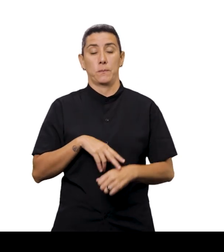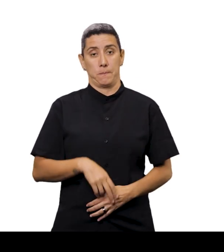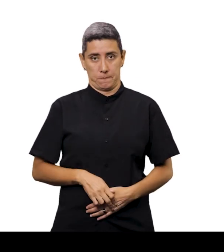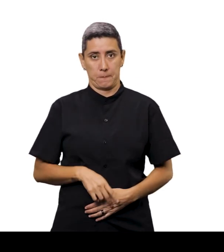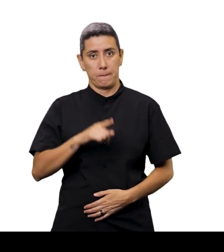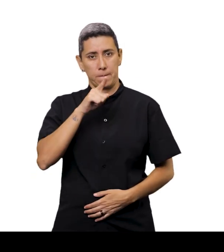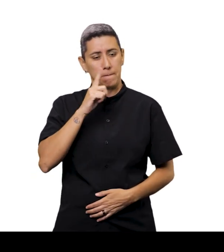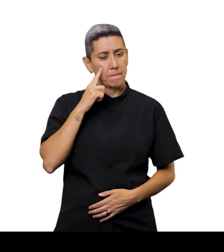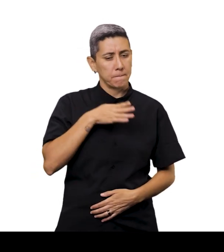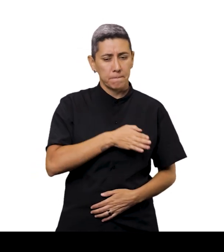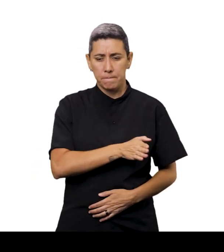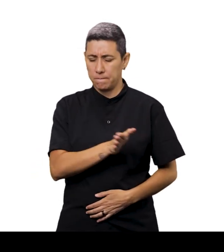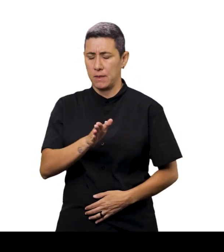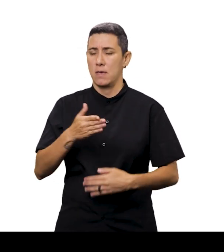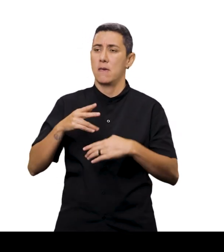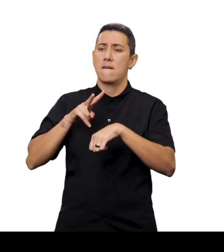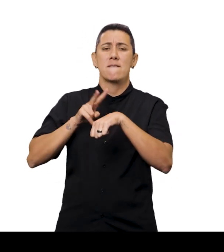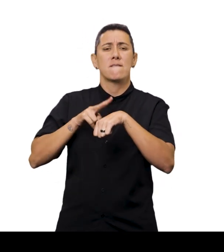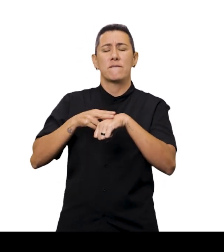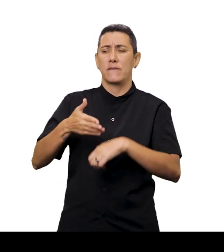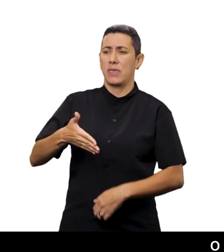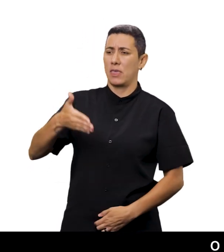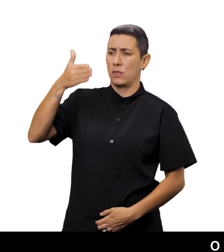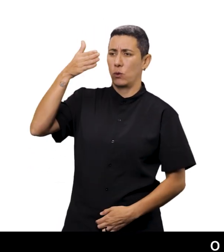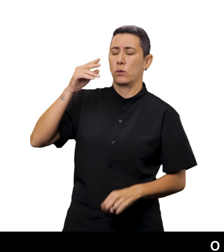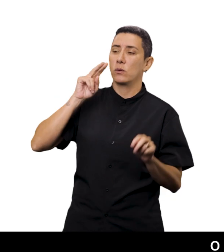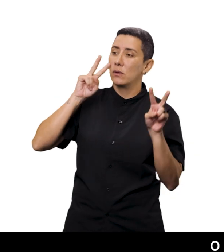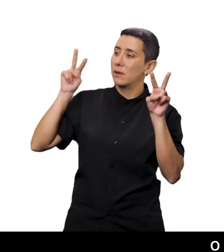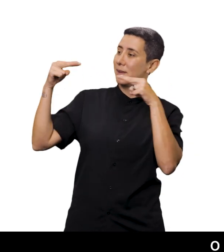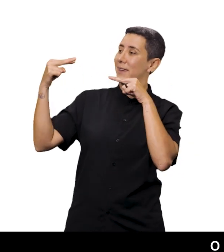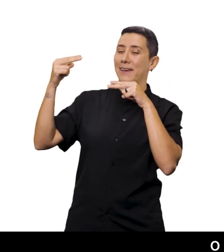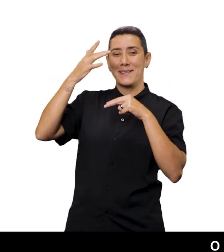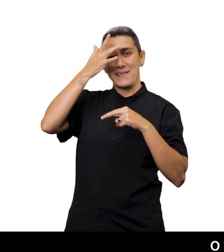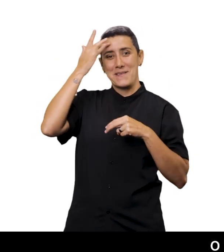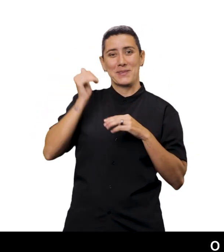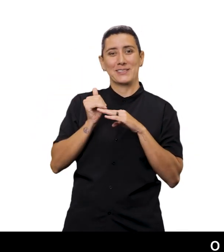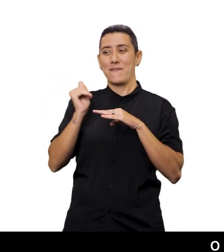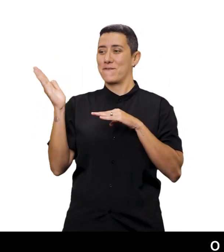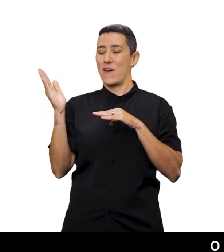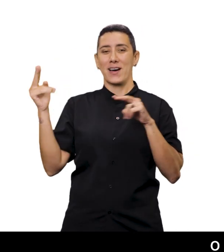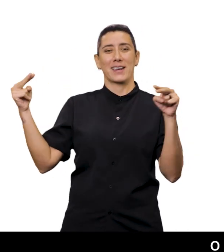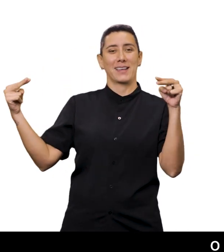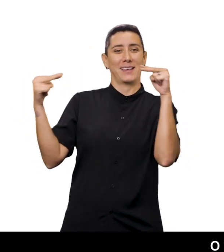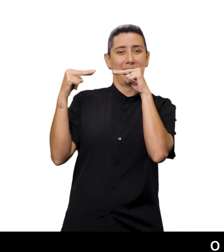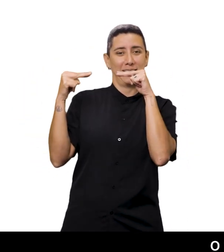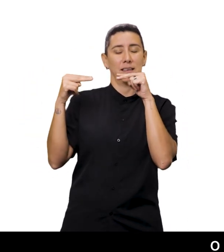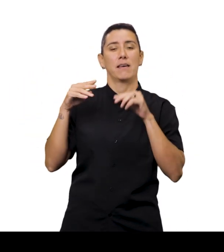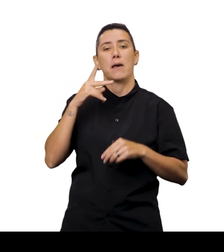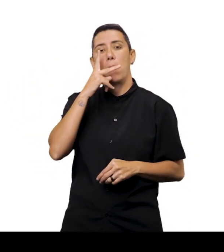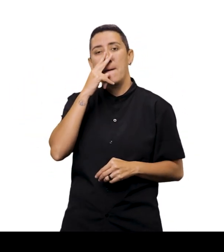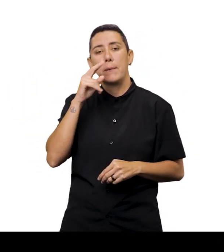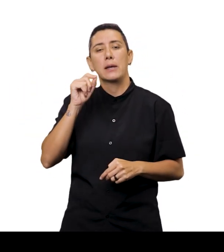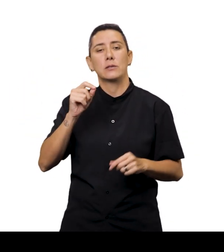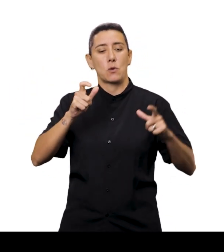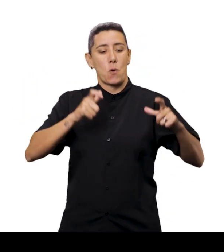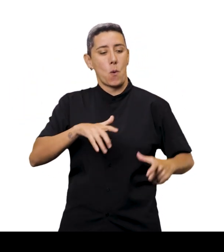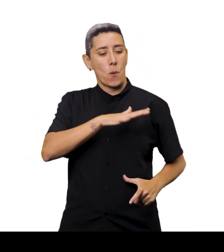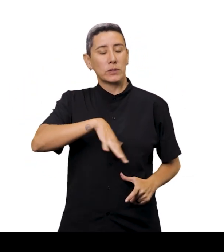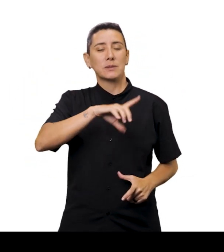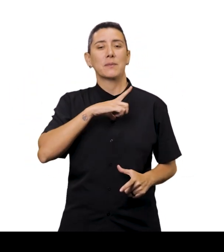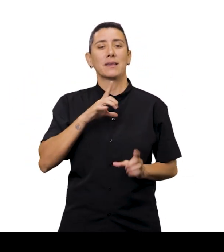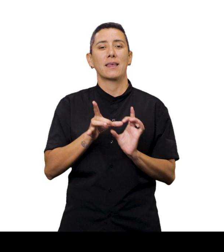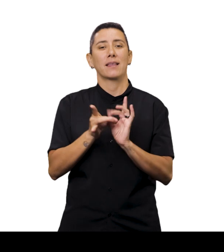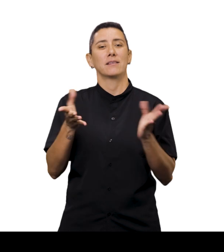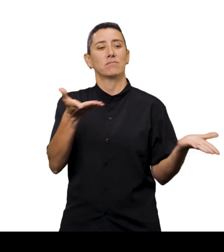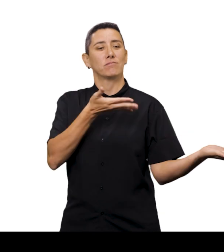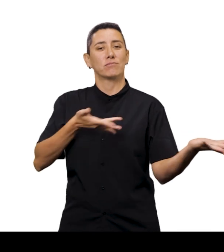e uma de vidro. À direita de quem entra, o vidro permite observar e ser observado por quem está do lado de fora